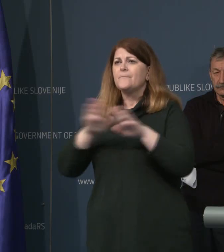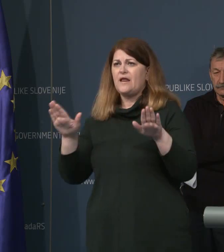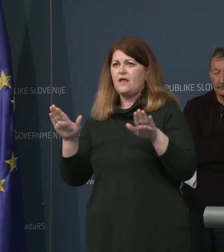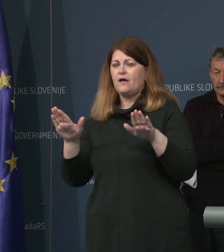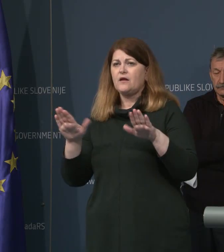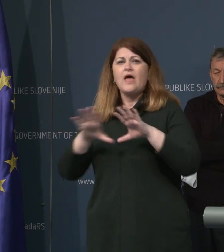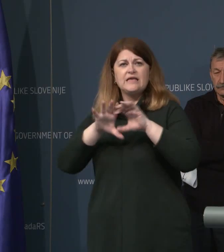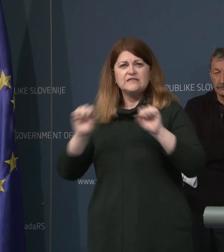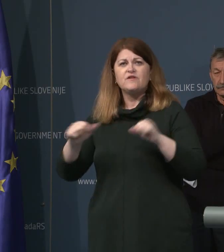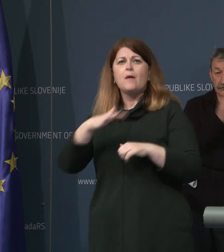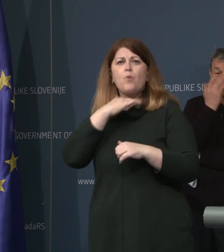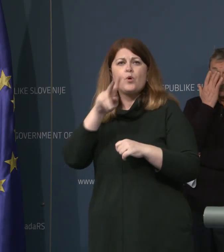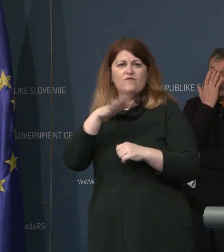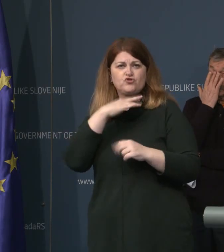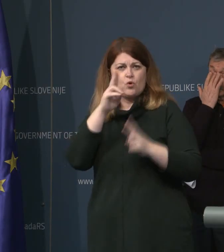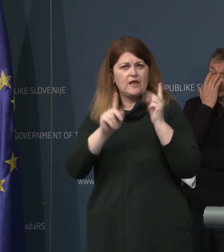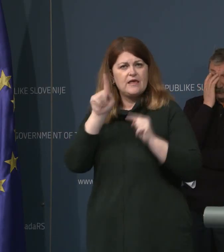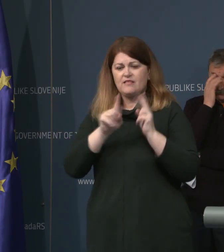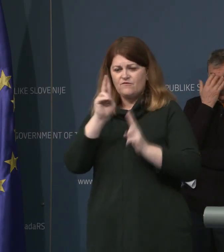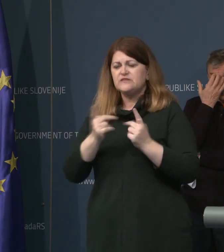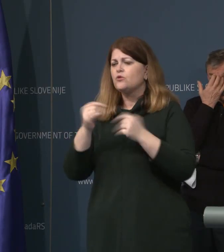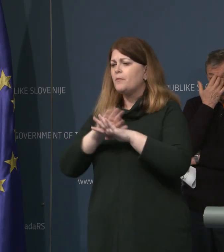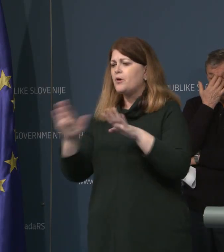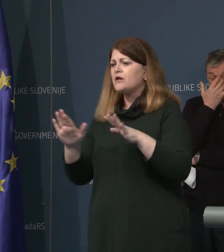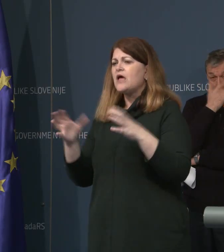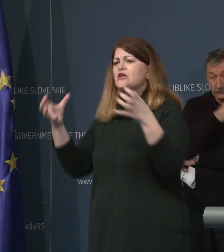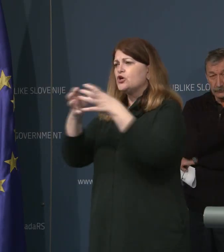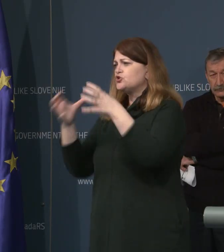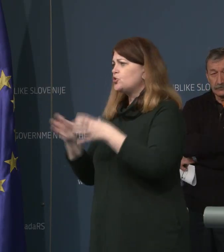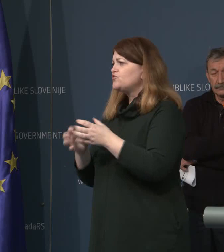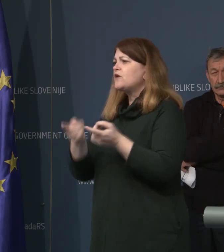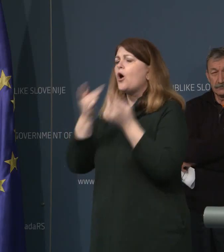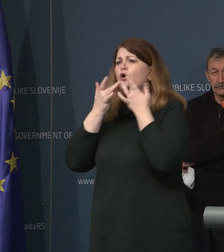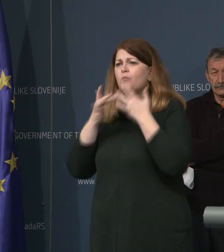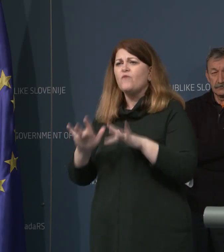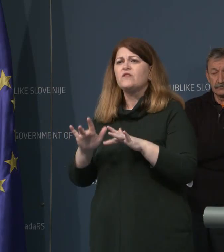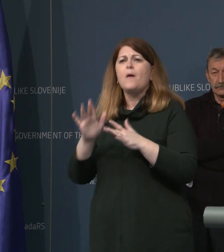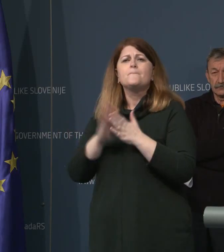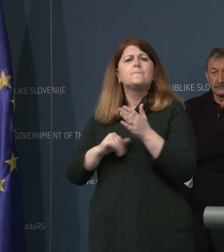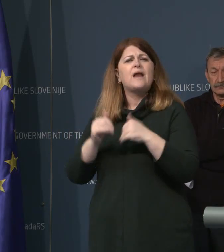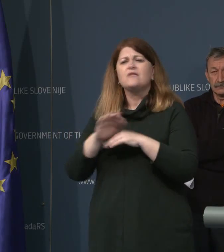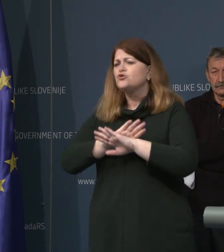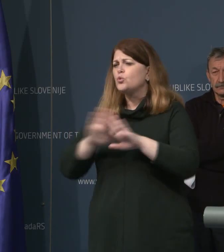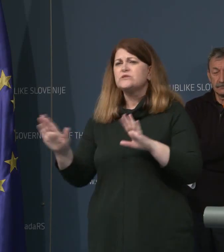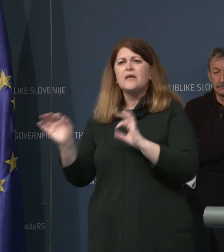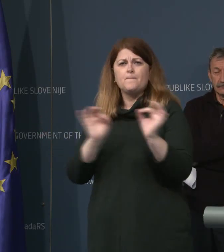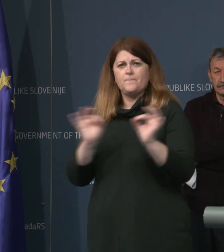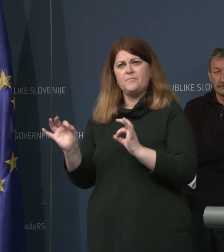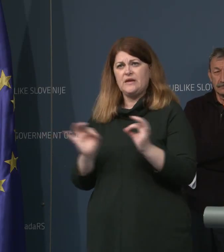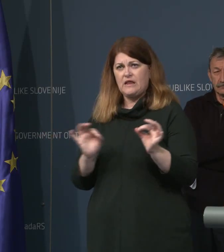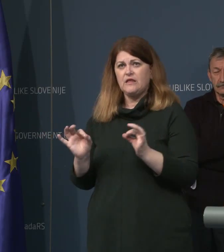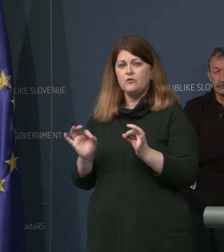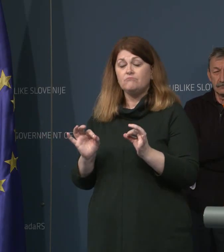prenehanja izvajanja pouka v šolih, vrtcih, od prenehanja združevanja, odpovedovanja praktično vseh